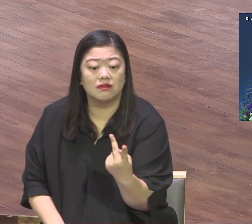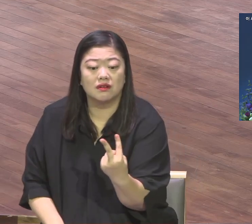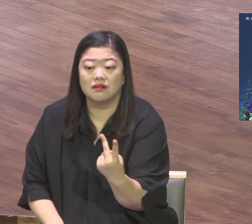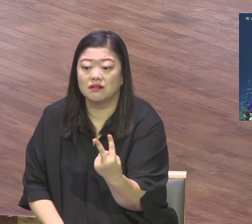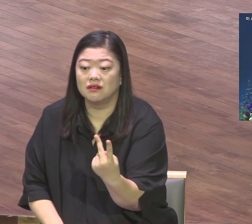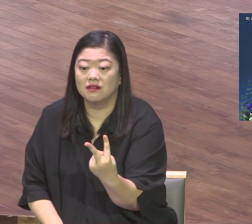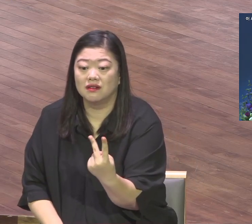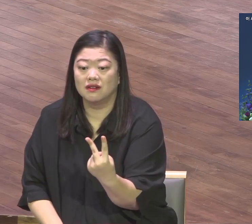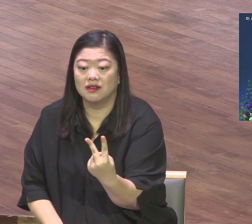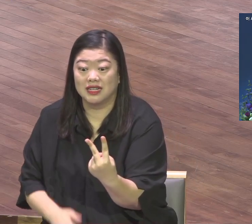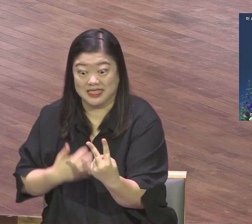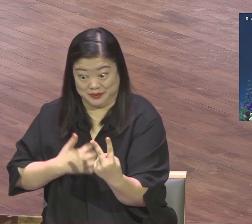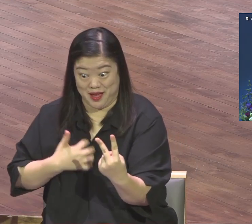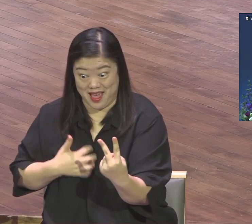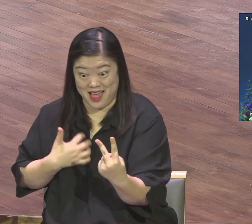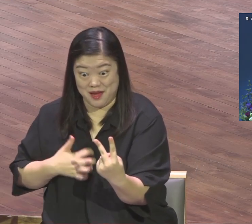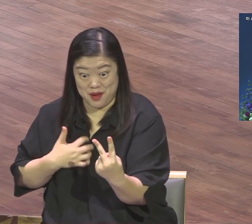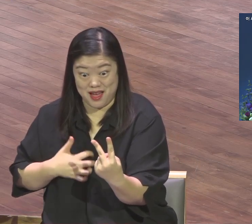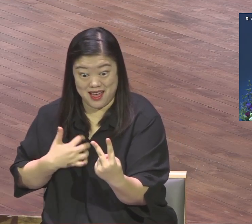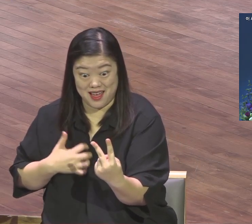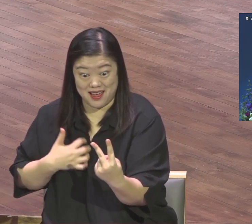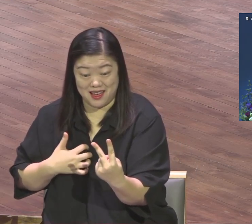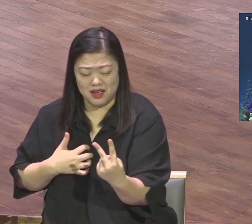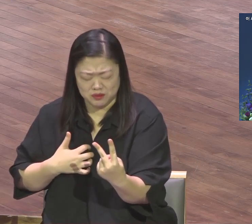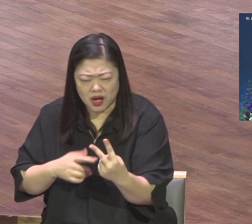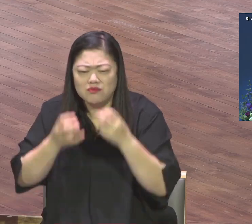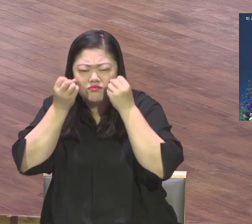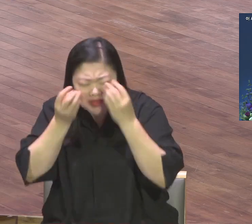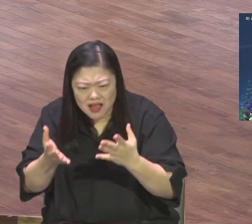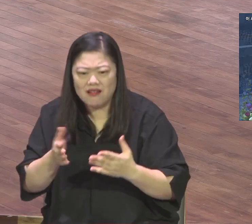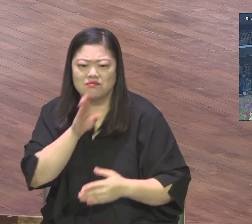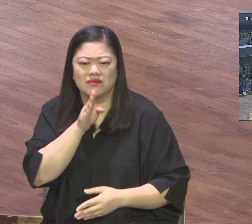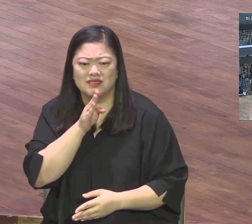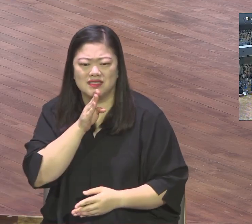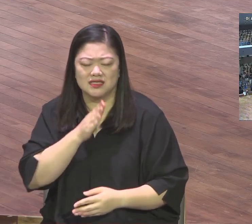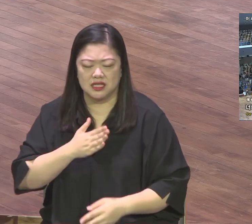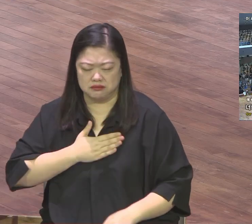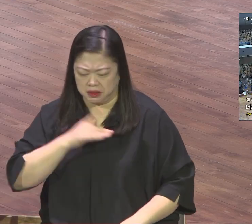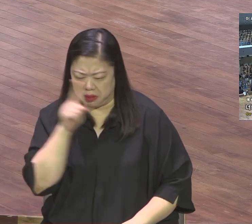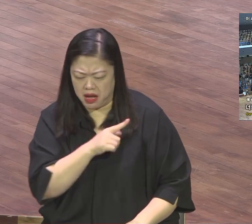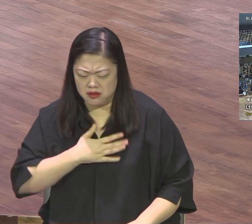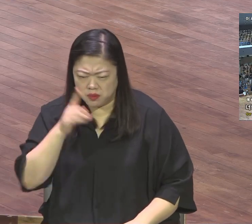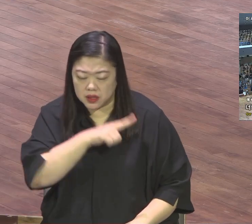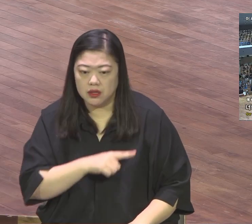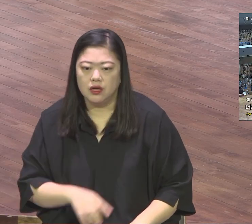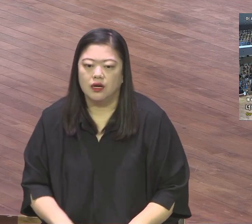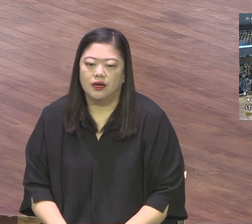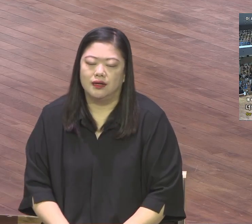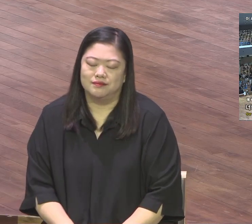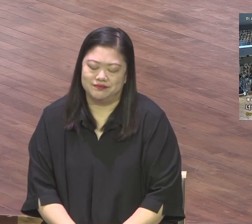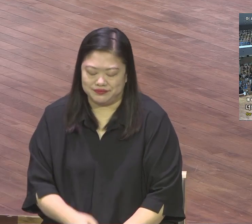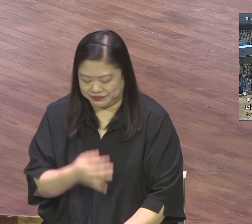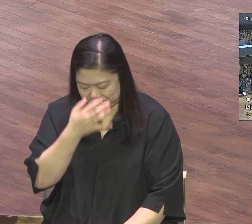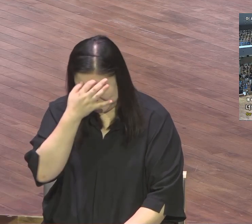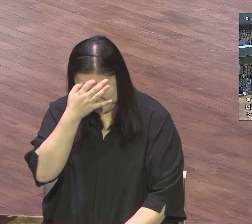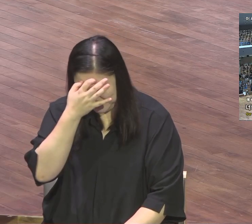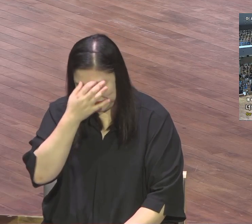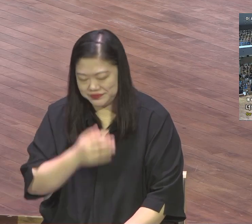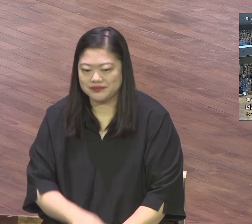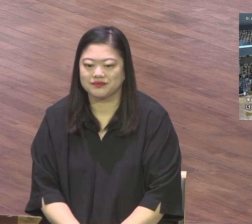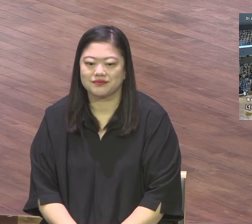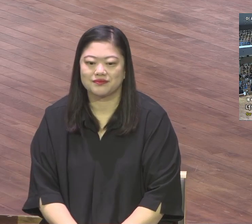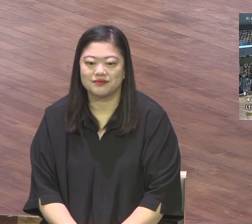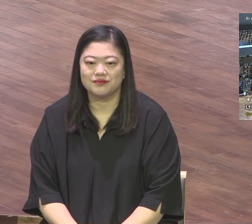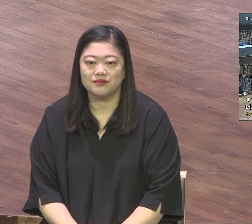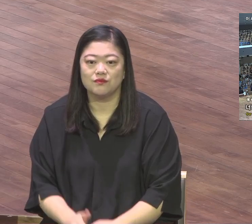바울이 강조했습니다. 에베소 4장 22절 24절에 보면 너희가 전에는 어둠이더니 이제는 주 안에서 빛이라.